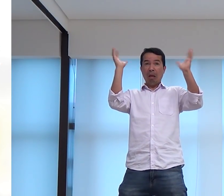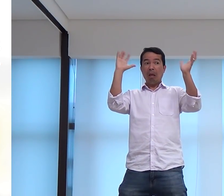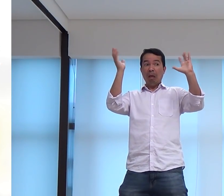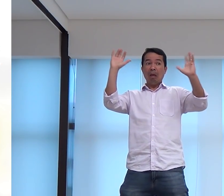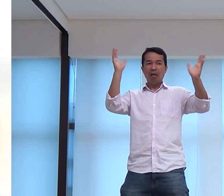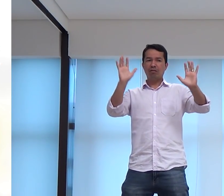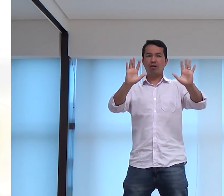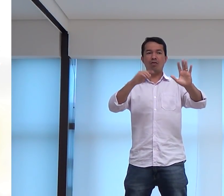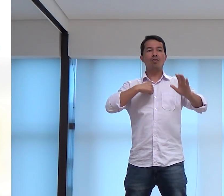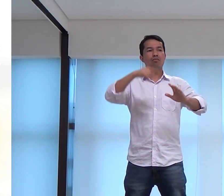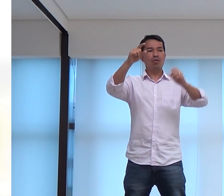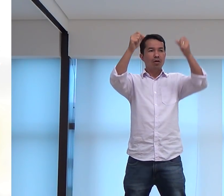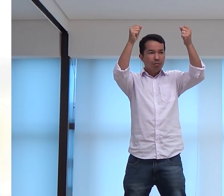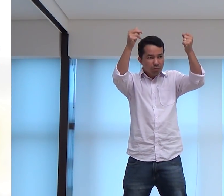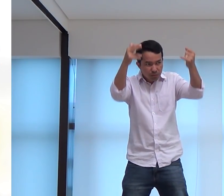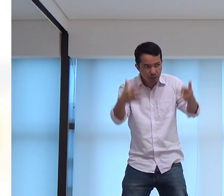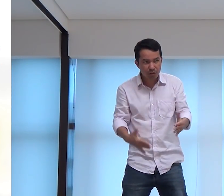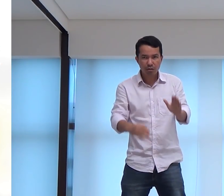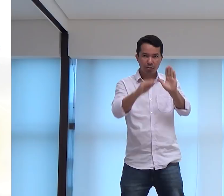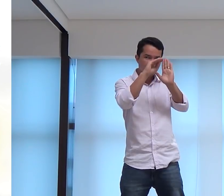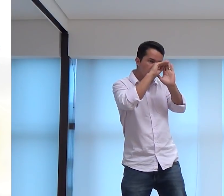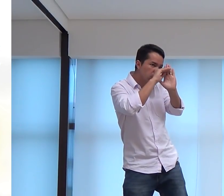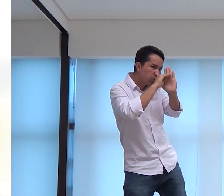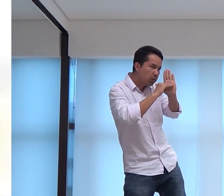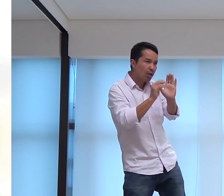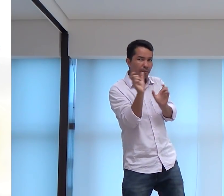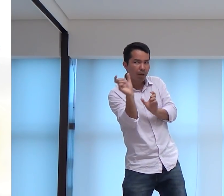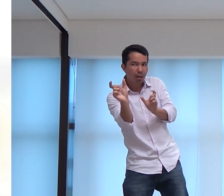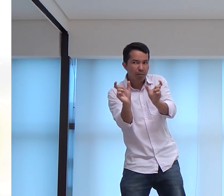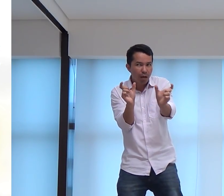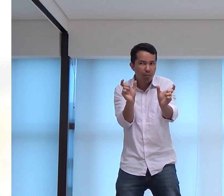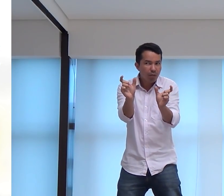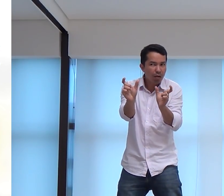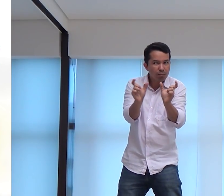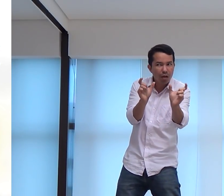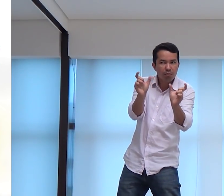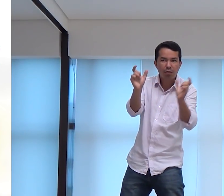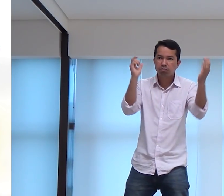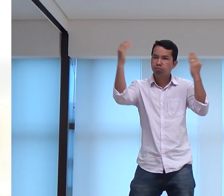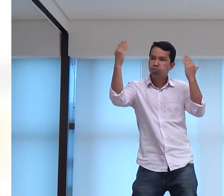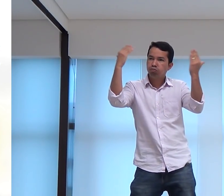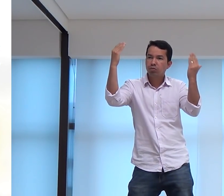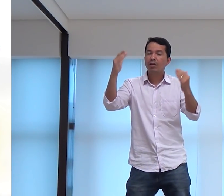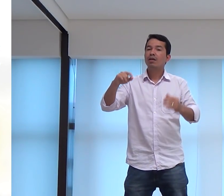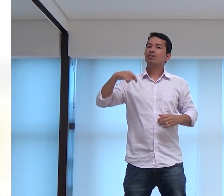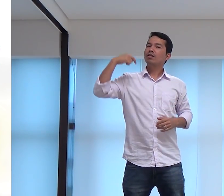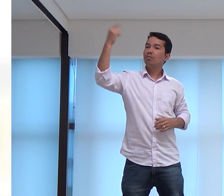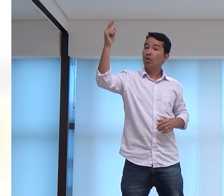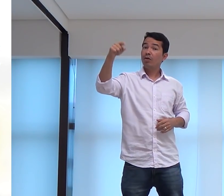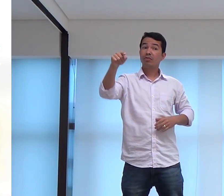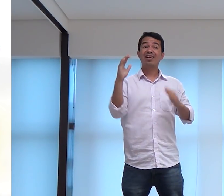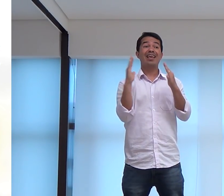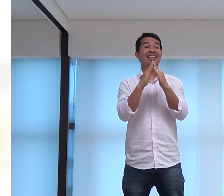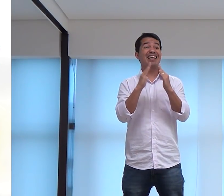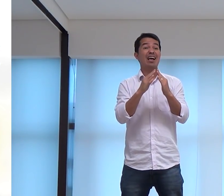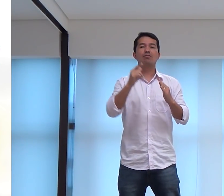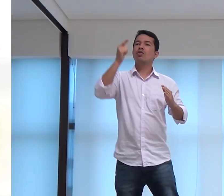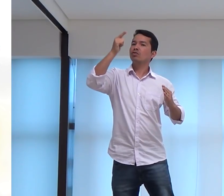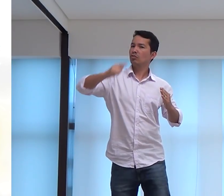achando isso muito estranho. Não. Eu vou fazer com que fique bem claro na sua cabeça, vou explicar palavra por palavra, vou trazer essas comparações. E